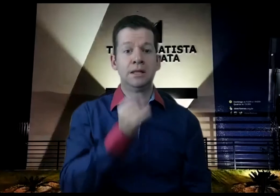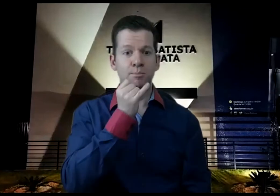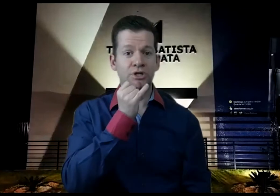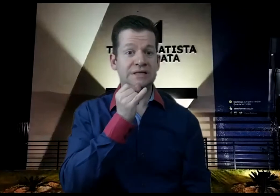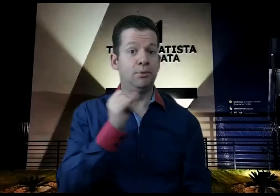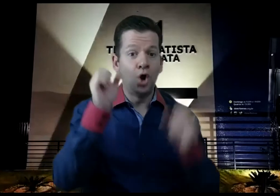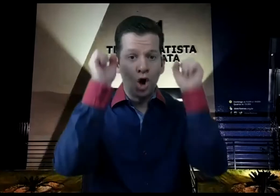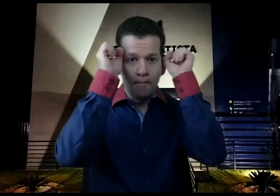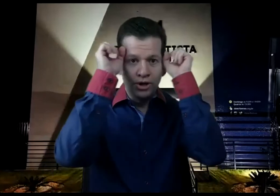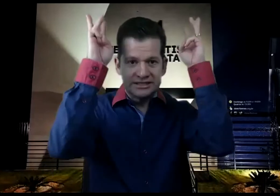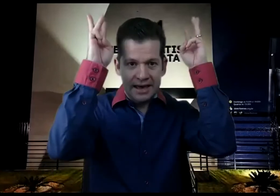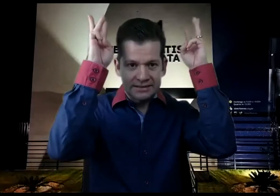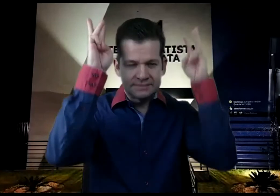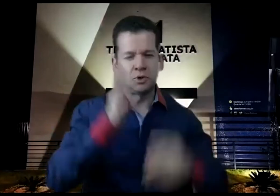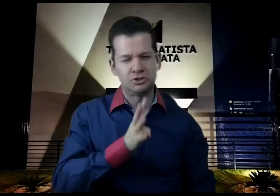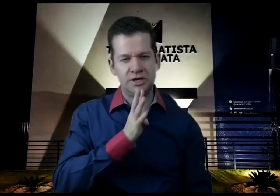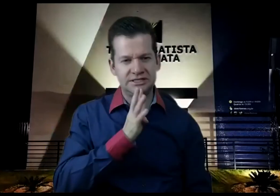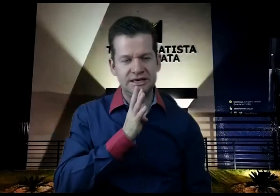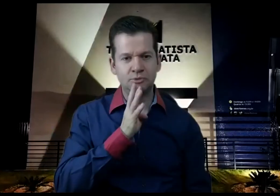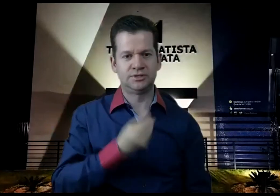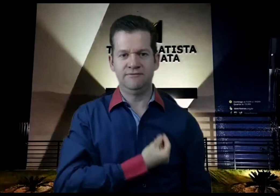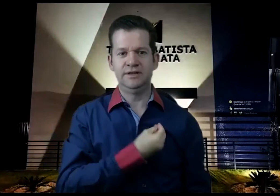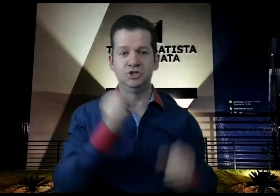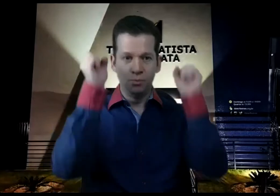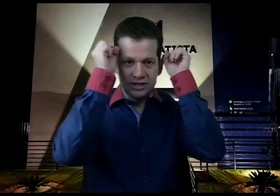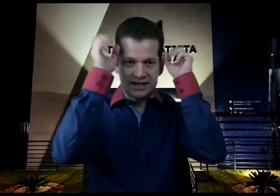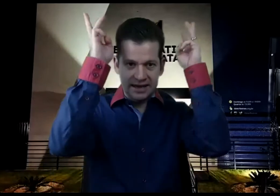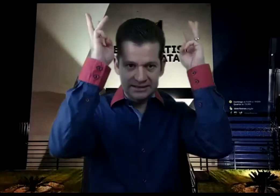por exemplo, Moisés, nós conhecemos a vida de Moisés.